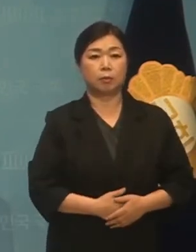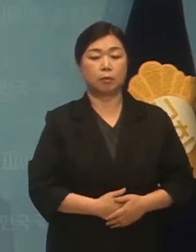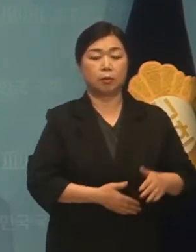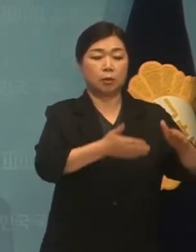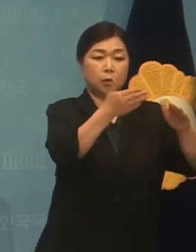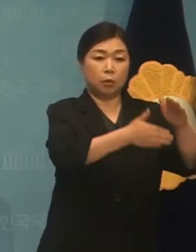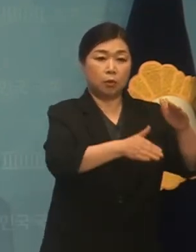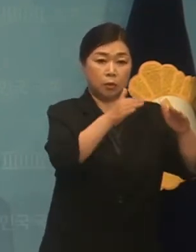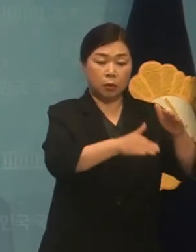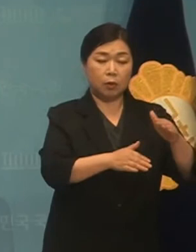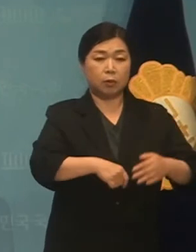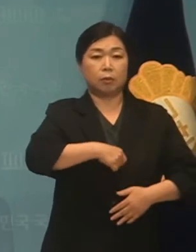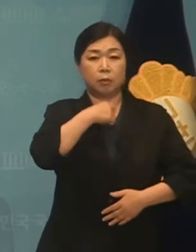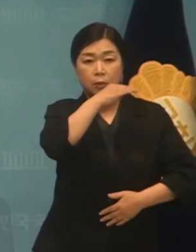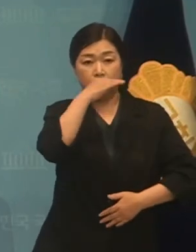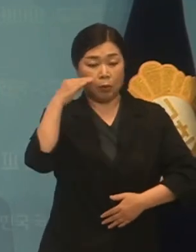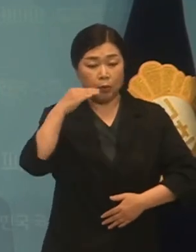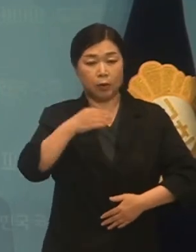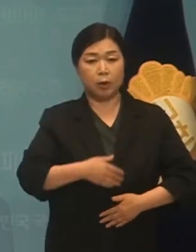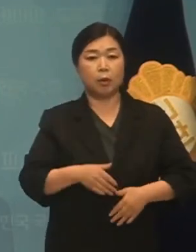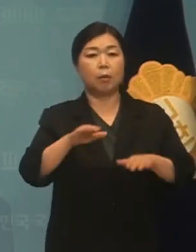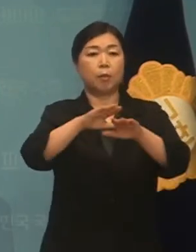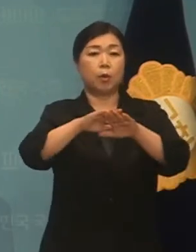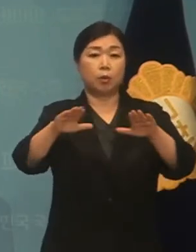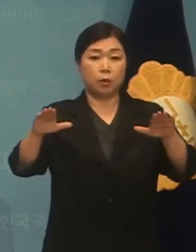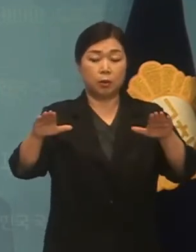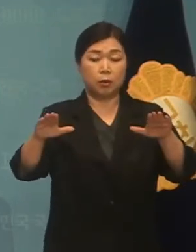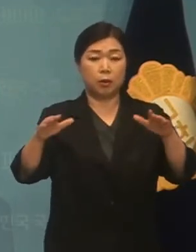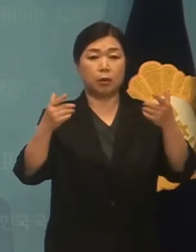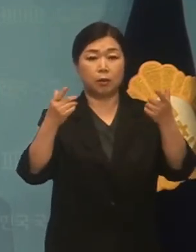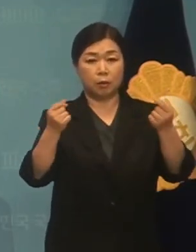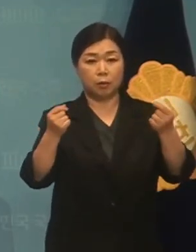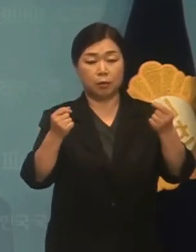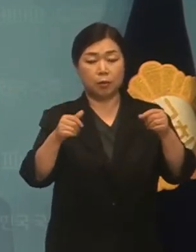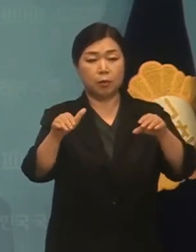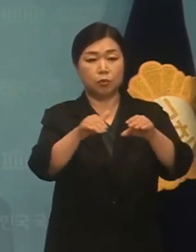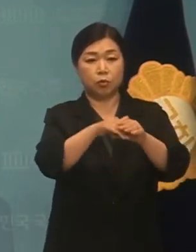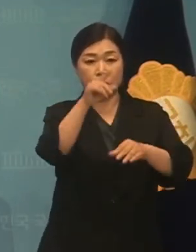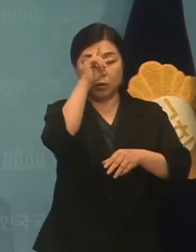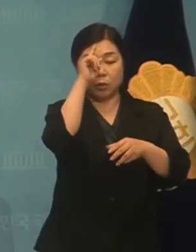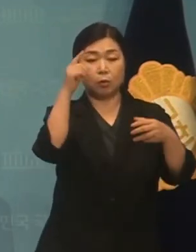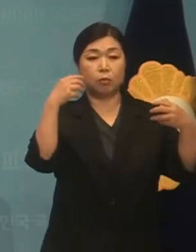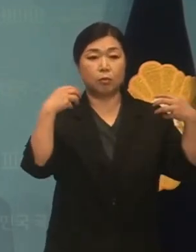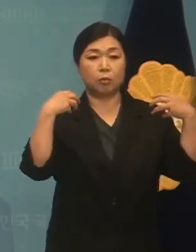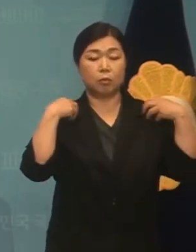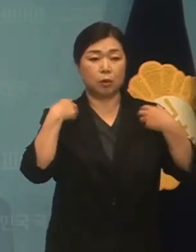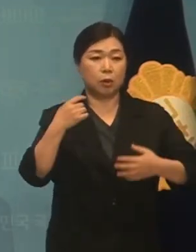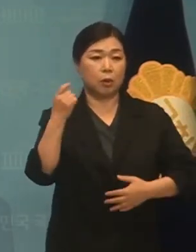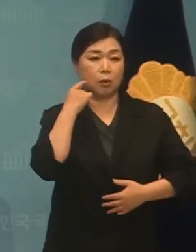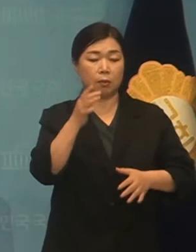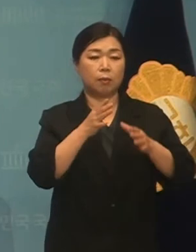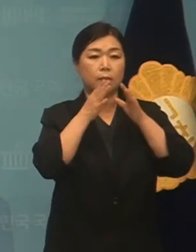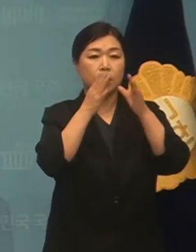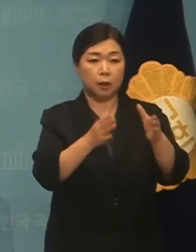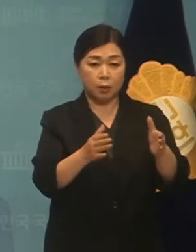공정, 정의, 평등이라는 문재인 정부의 거짓말에